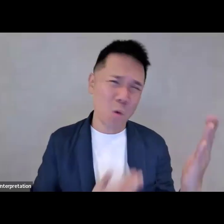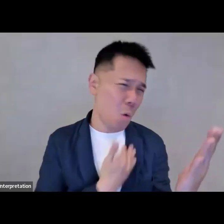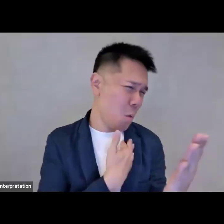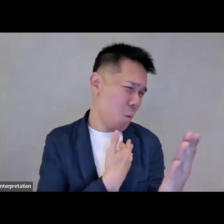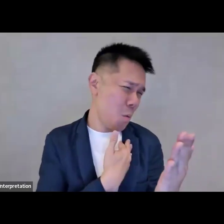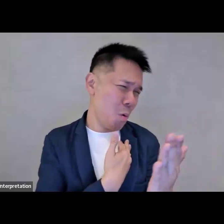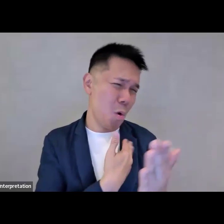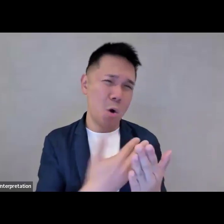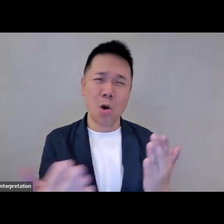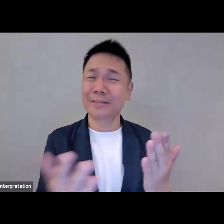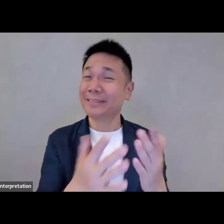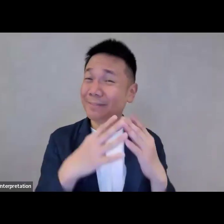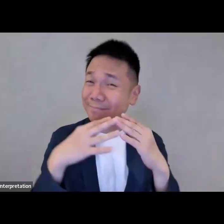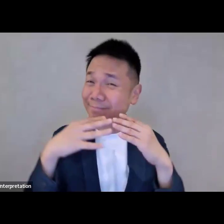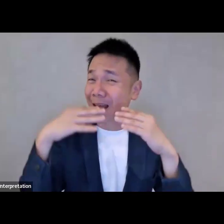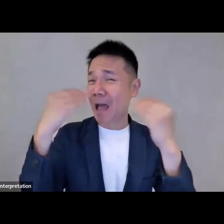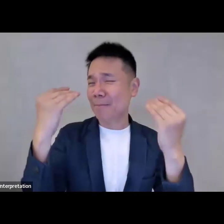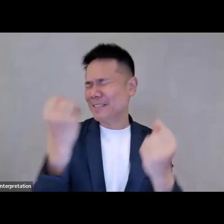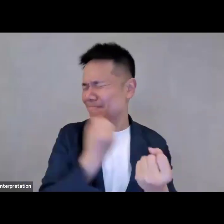如果呢，用我自己的语言来说，